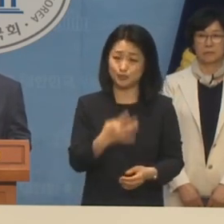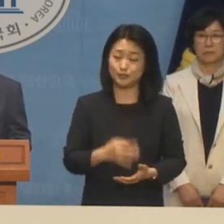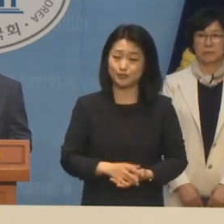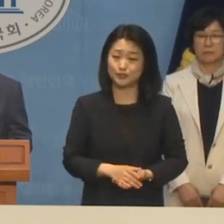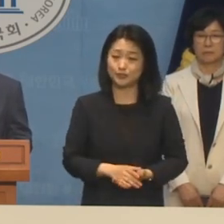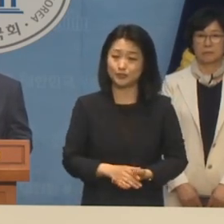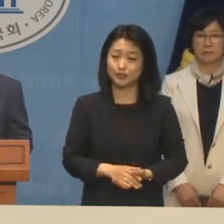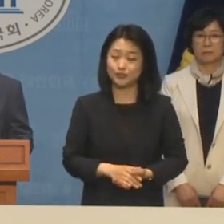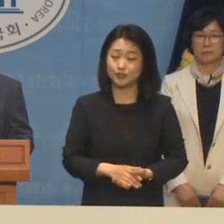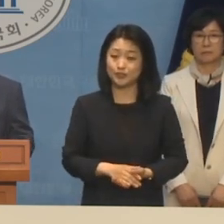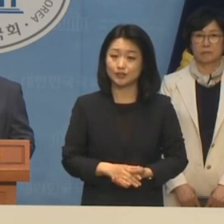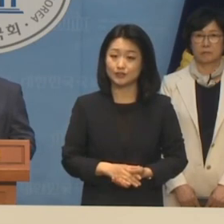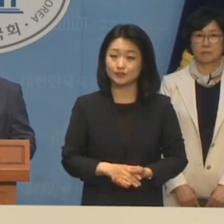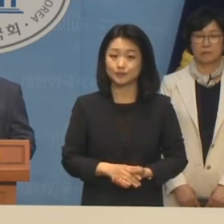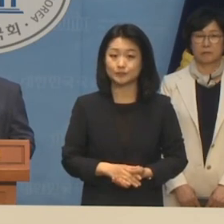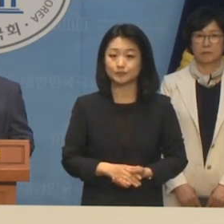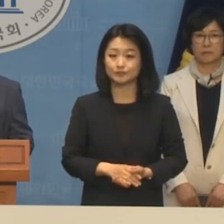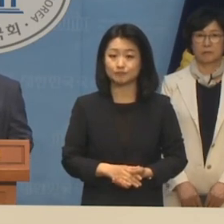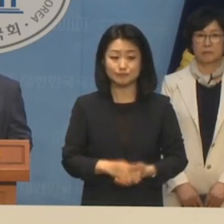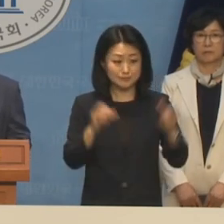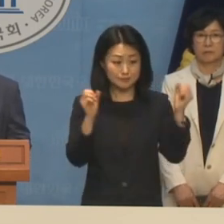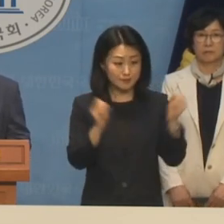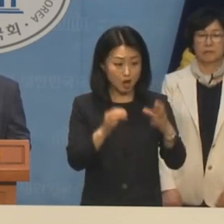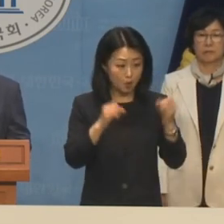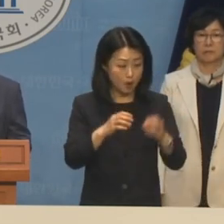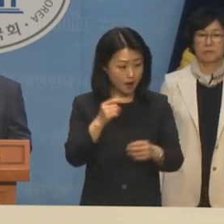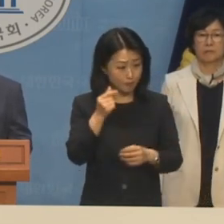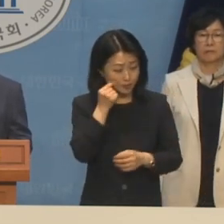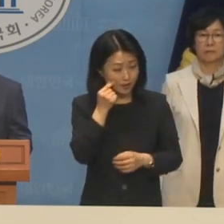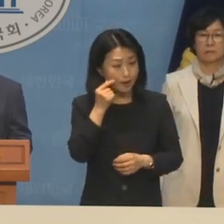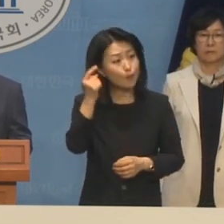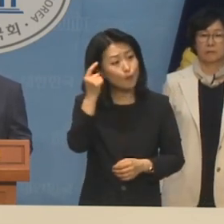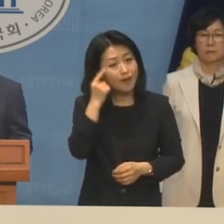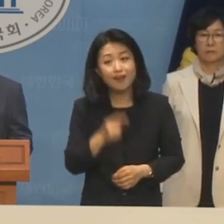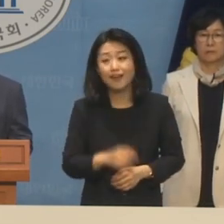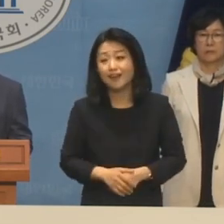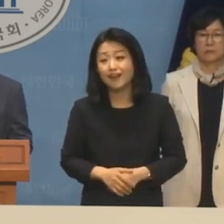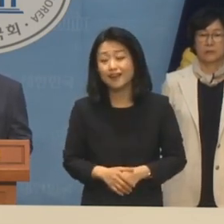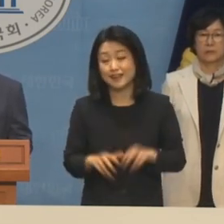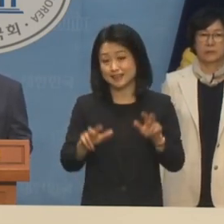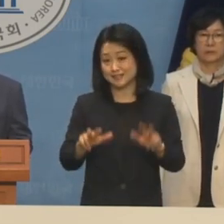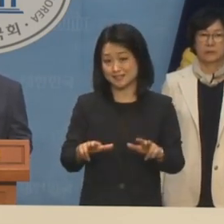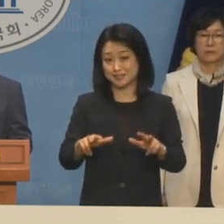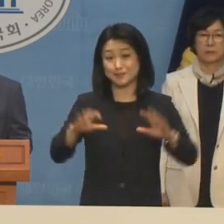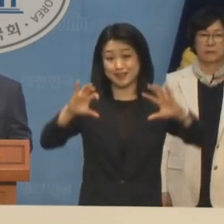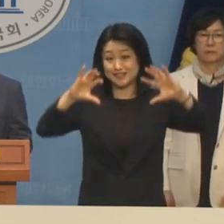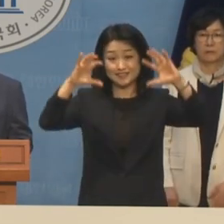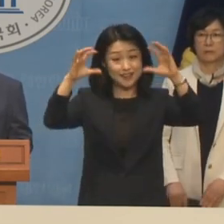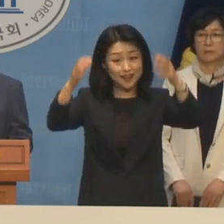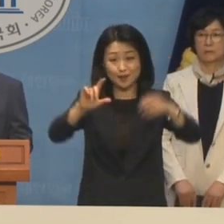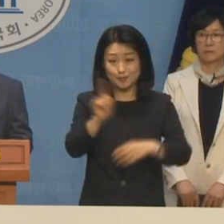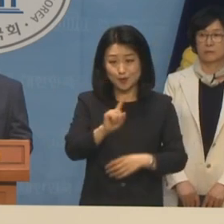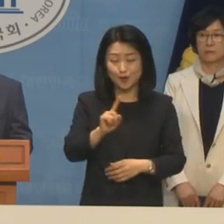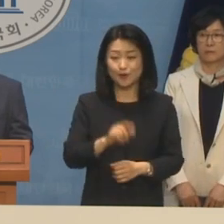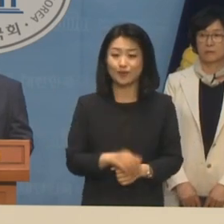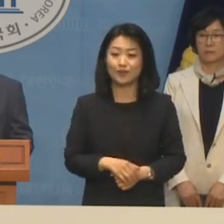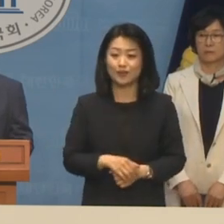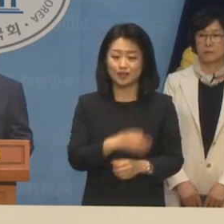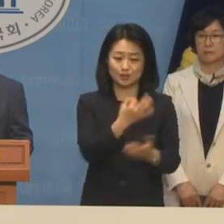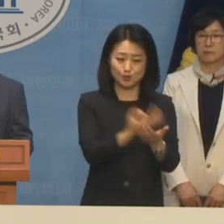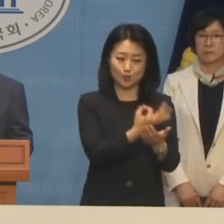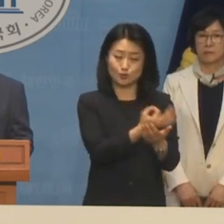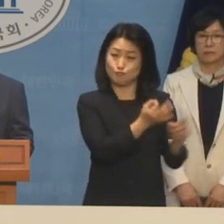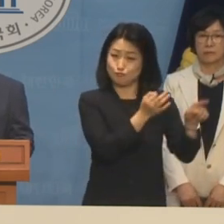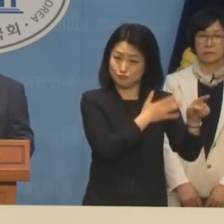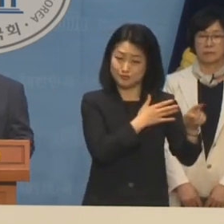아니 언제부터 우리가 얘기도 못하는 사회가 됐을까요? 지금 세상은 소득이